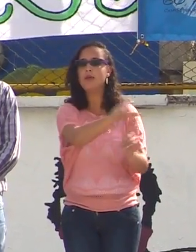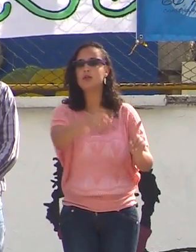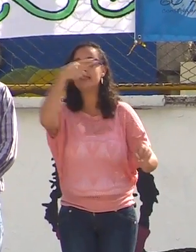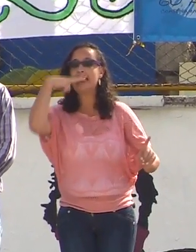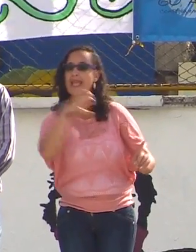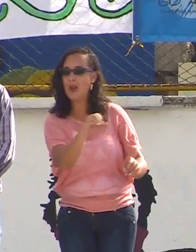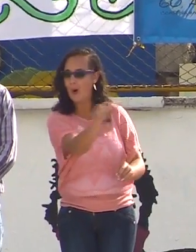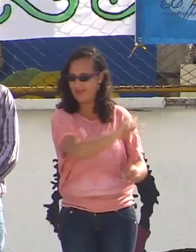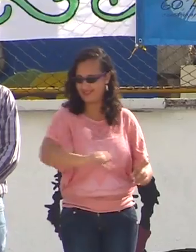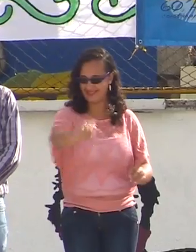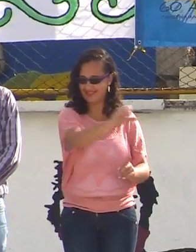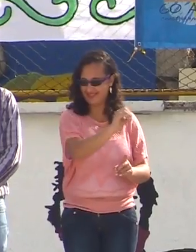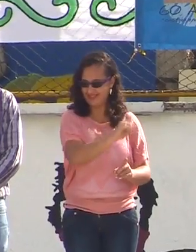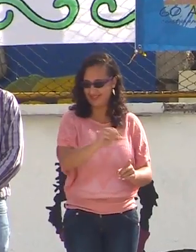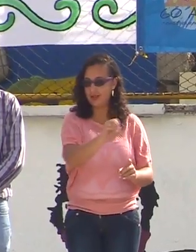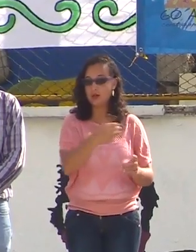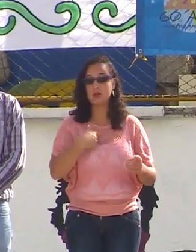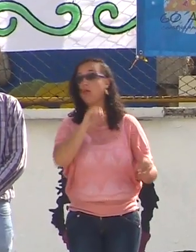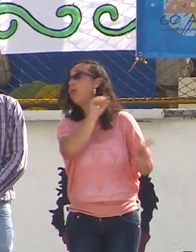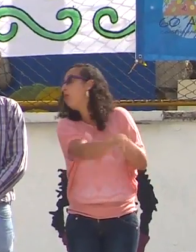hijos.